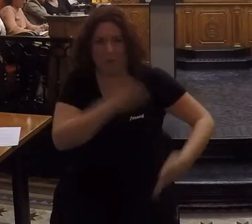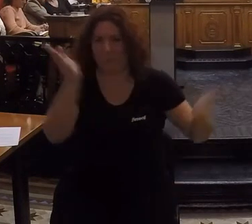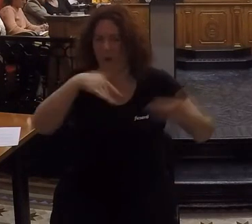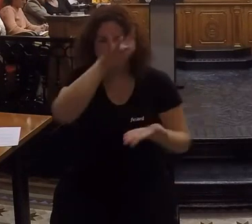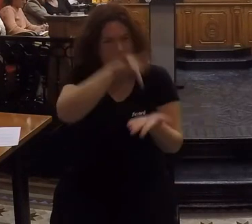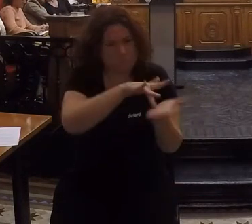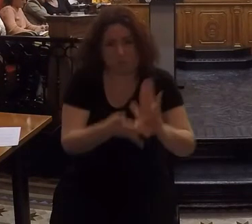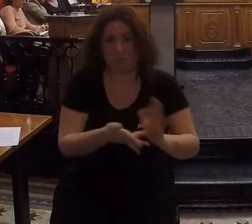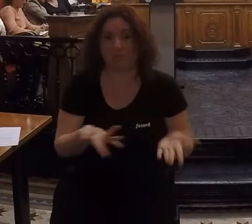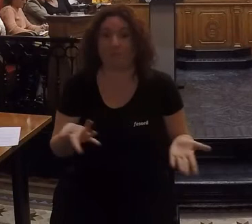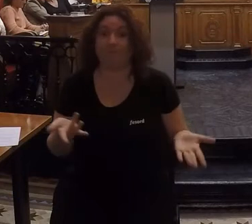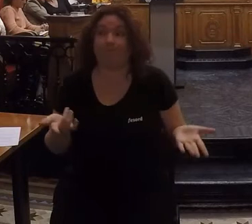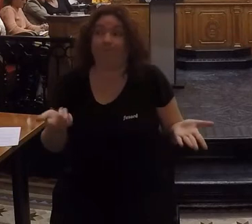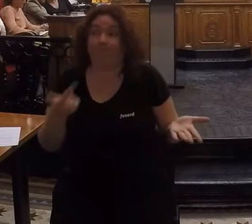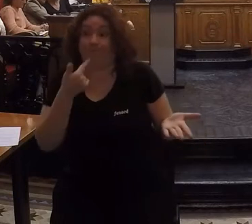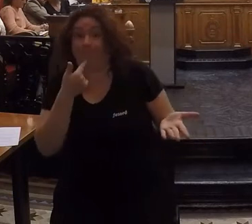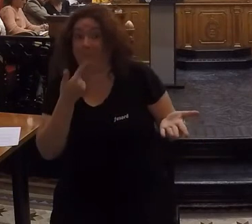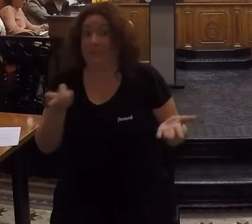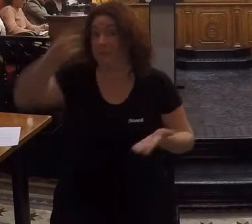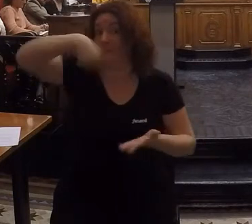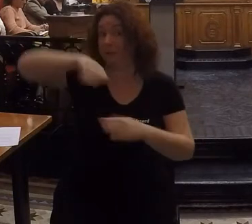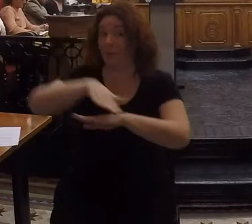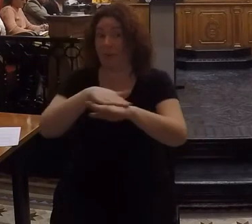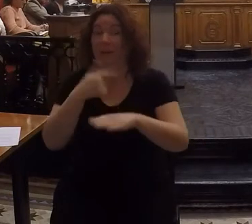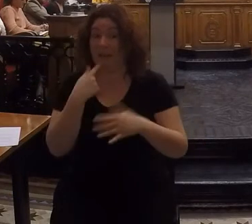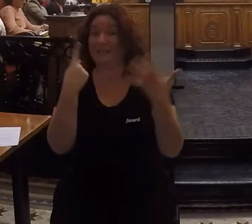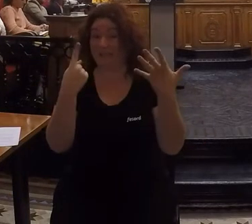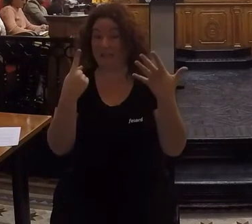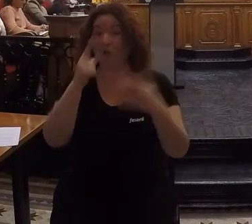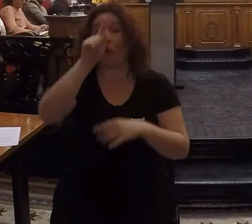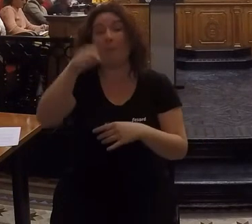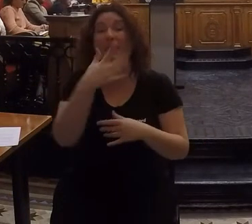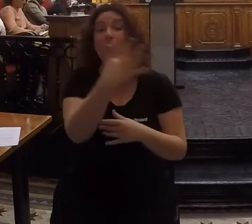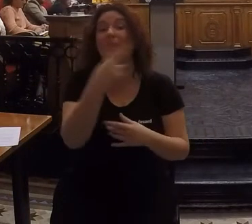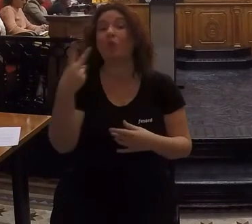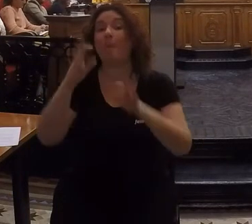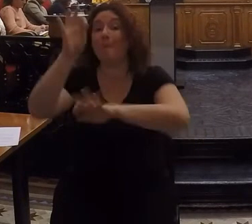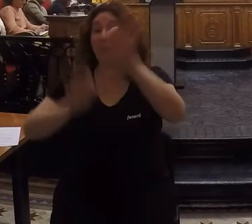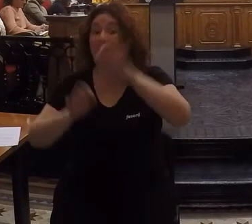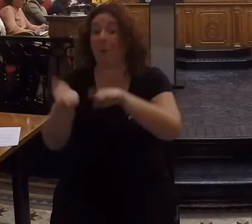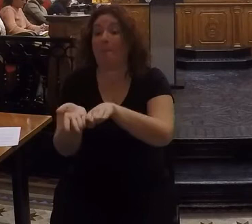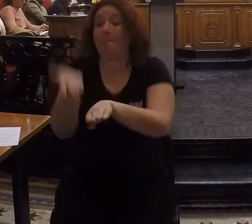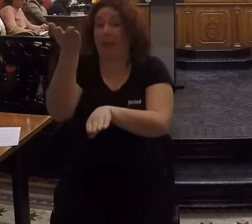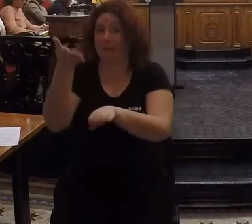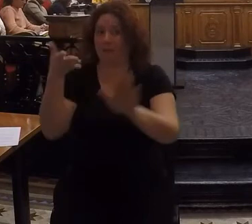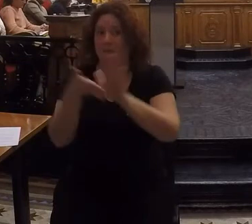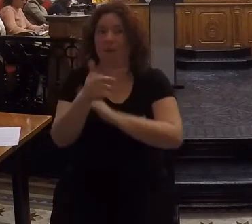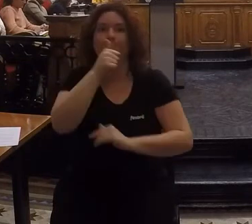contención fiscal. No, señora, usted ha subido el 6,52% y eso es una subida, eso no es contención